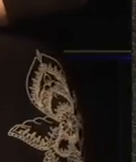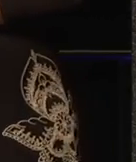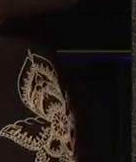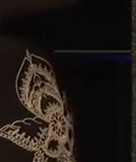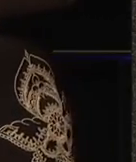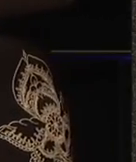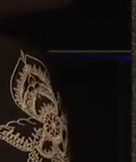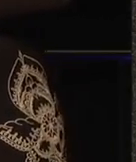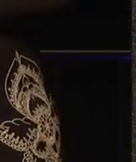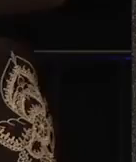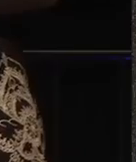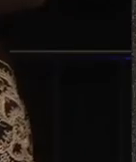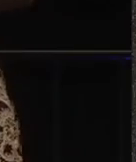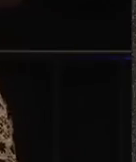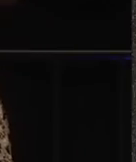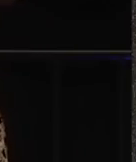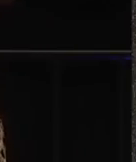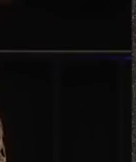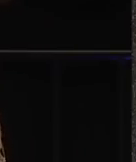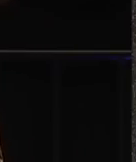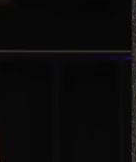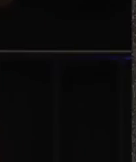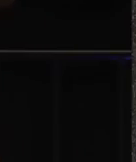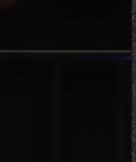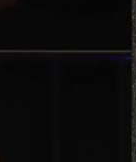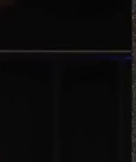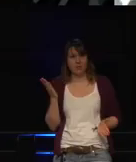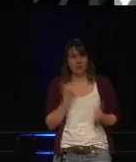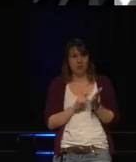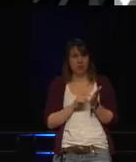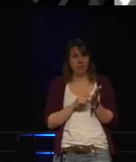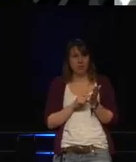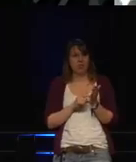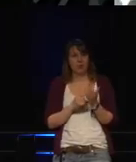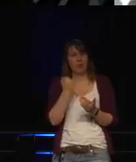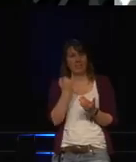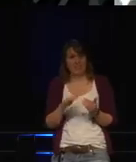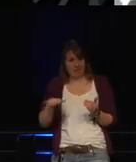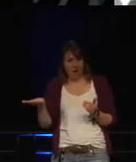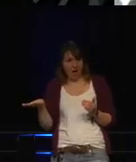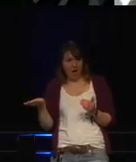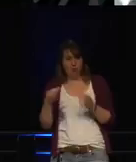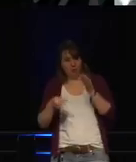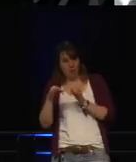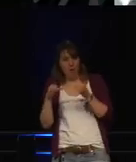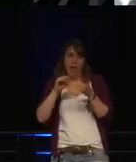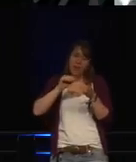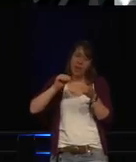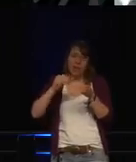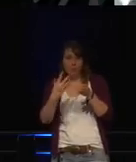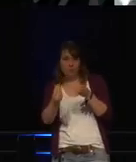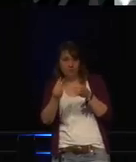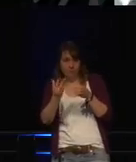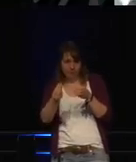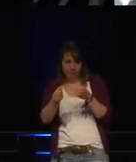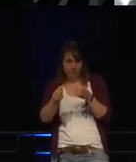Ya hubo una infracción de datos con este juguete. Así que los mensajes de